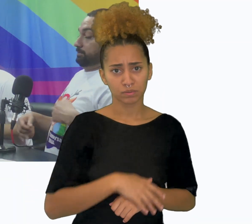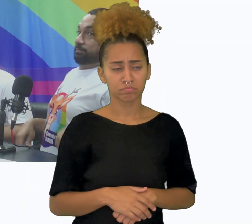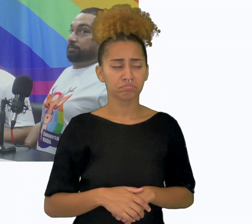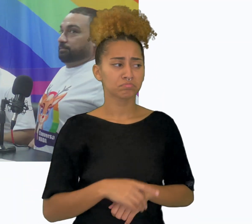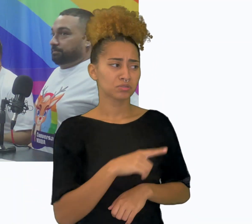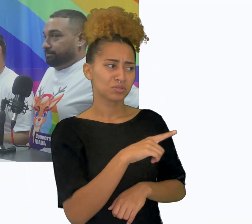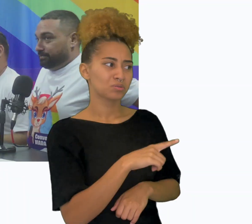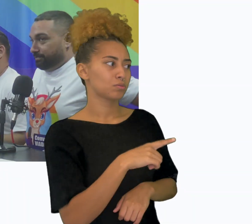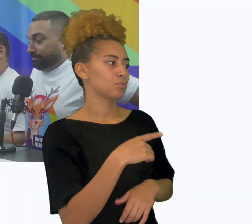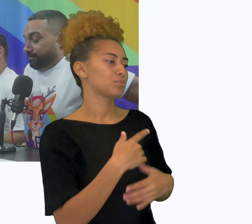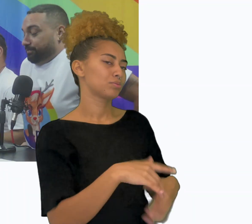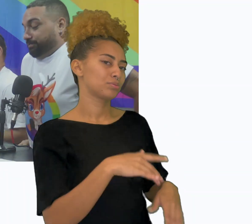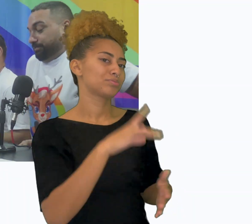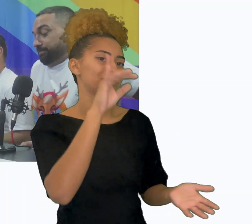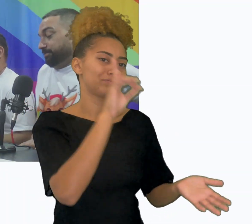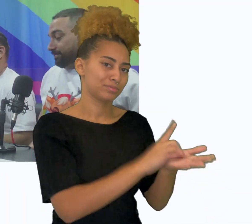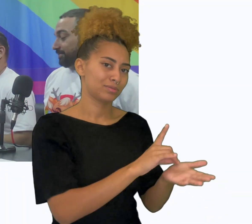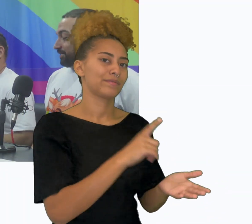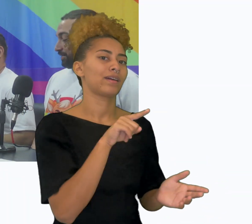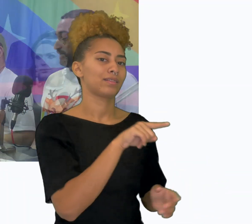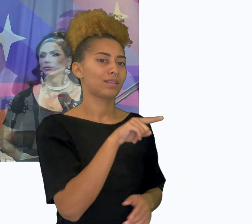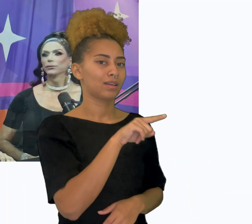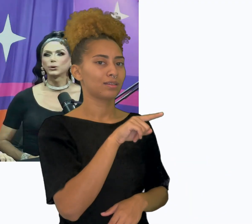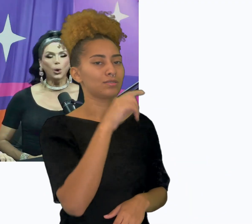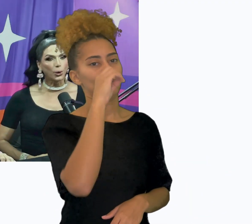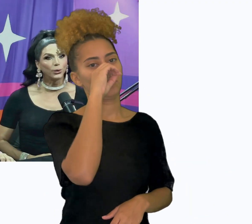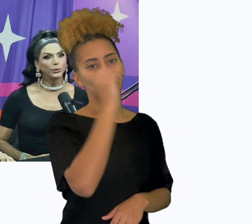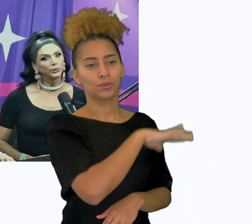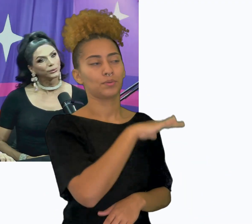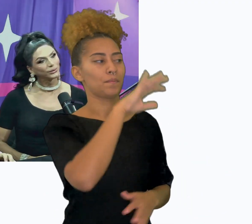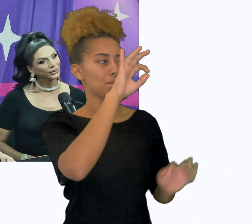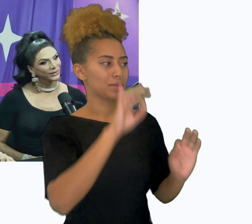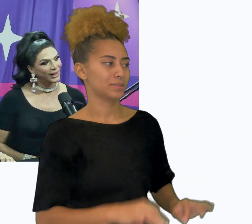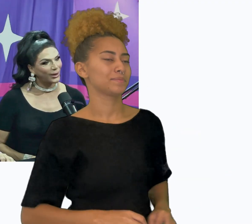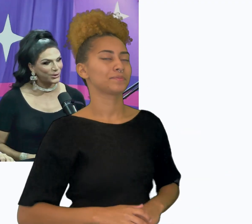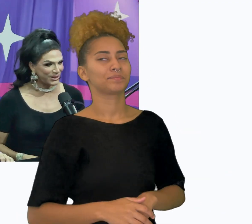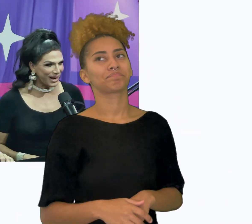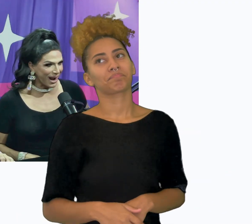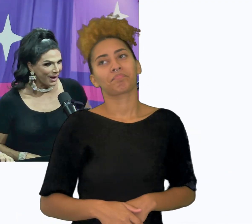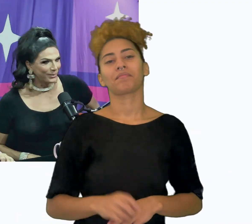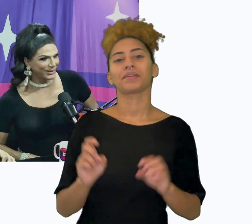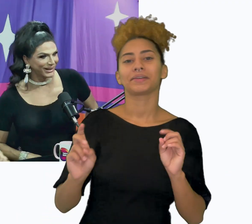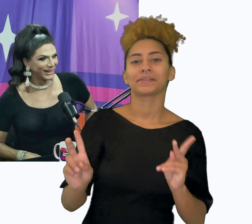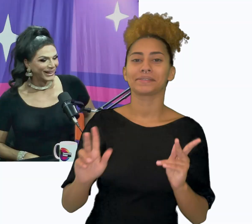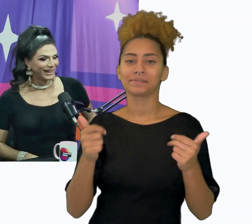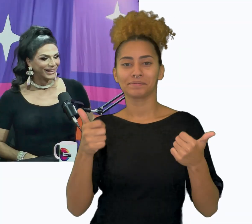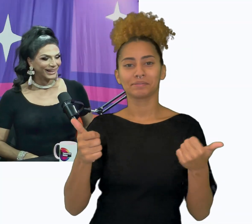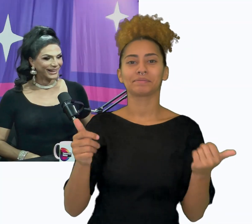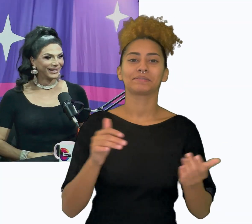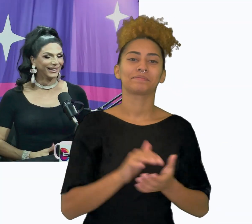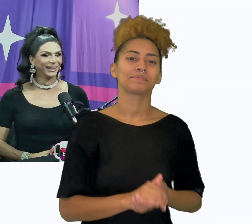é um tronco de amarrar touro. Então, vamos falar de coisa Eu te boa. amo.